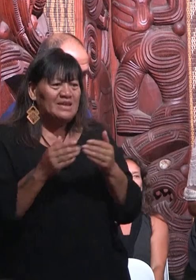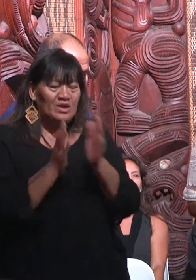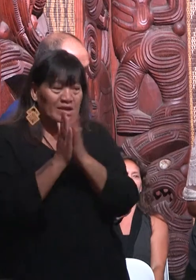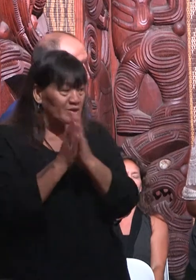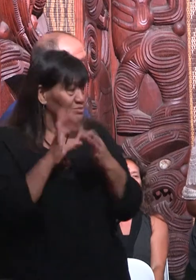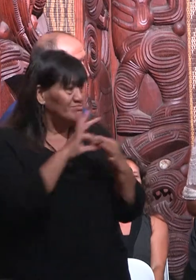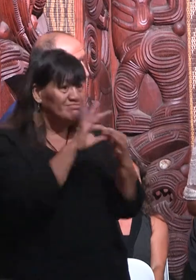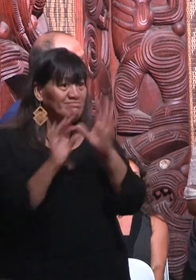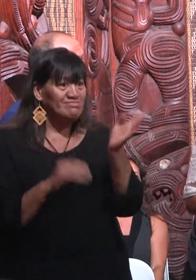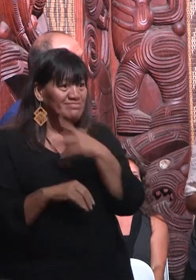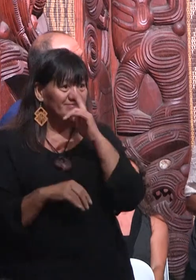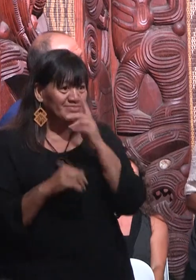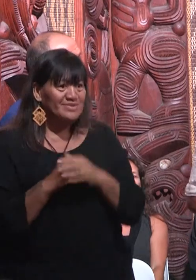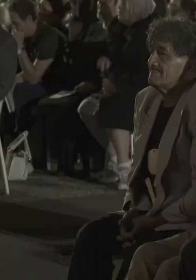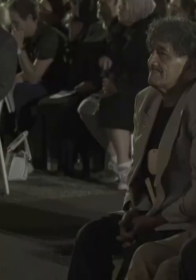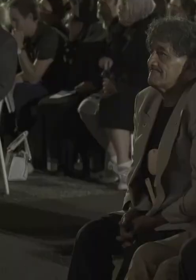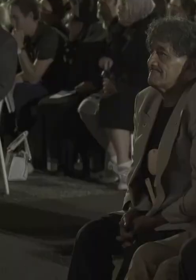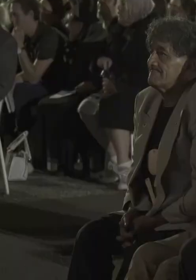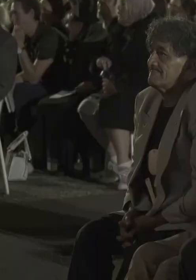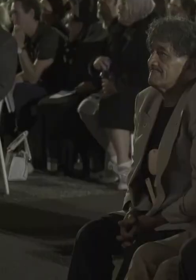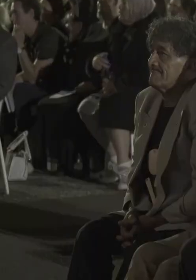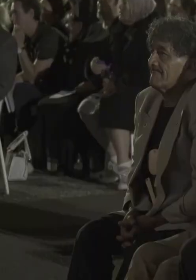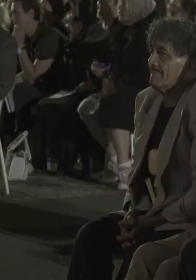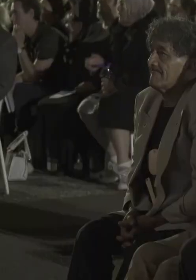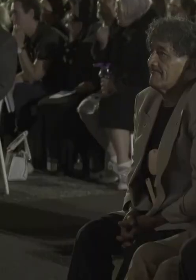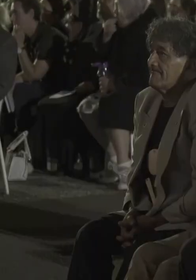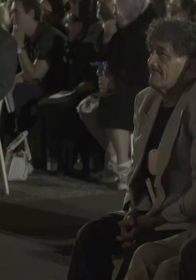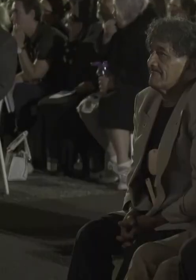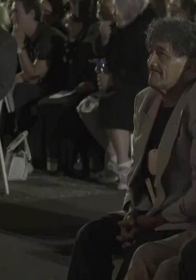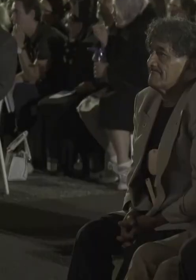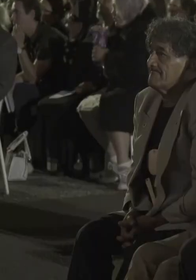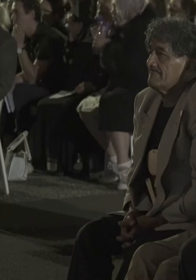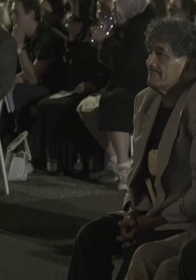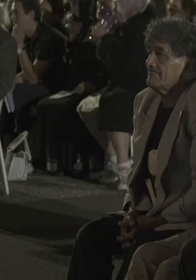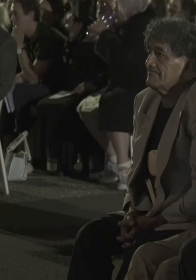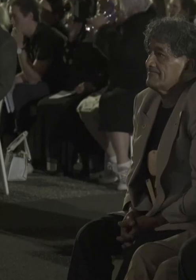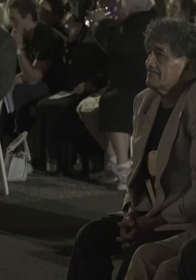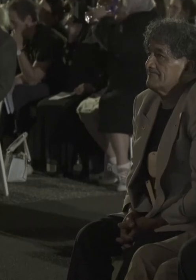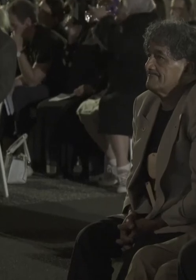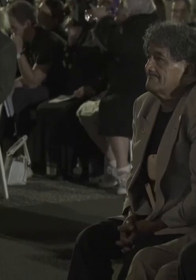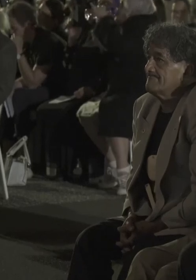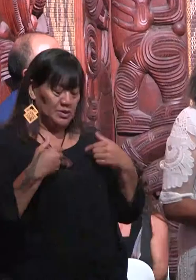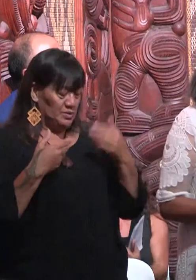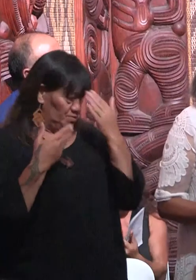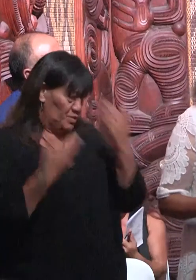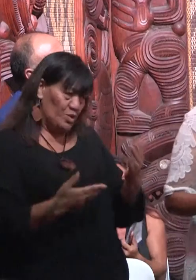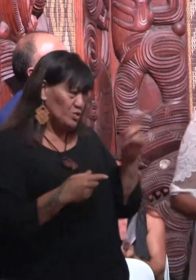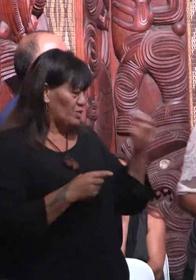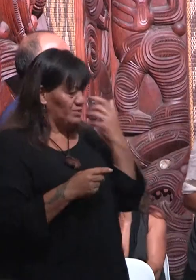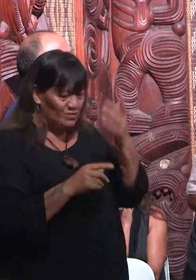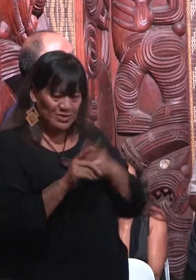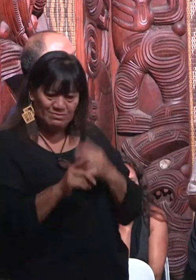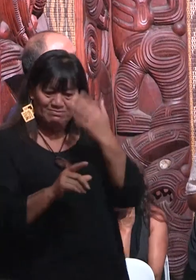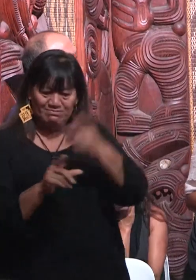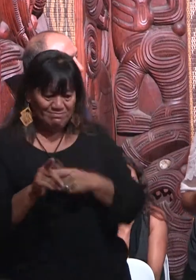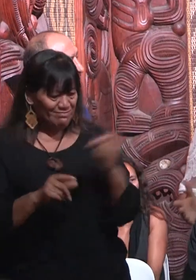kia tahi mai ana kia tātou, tēnā tātou katoa. E te pihopa, te honore nui kia koe, ia